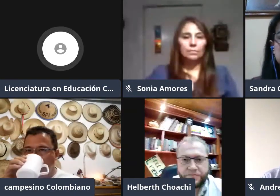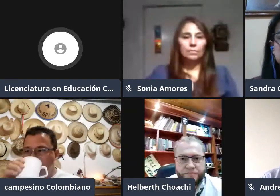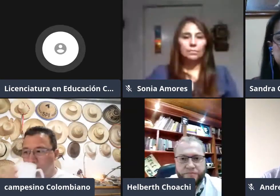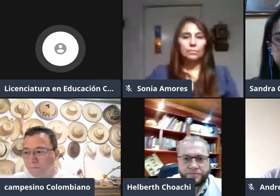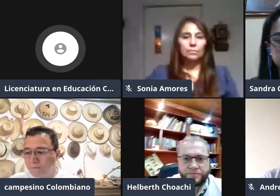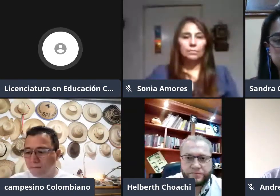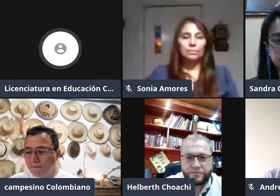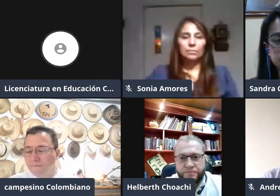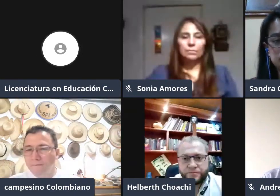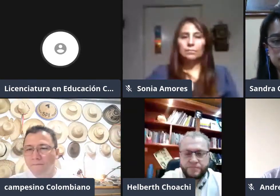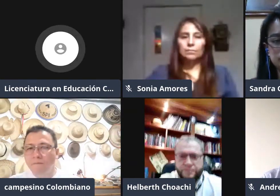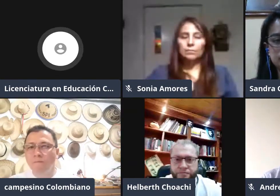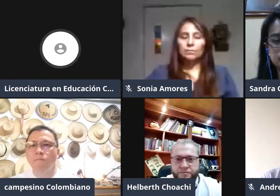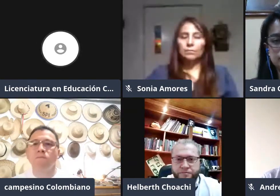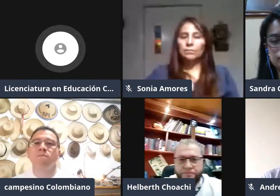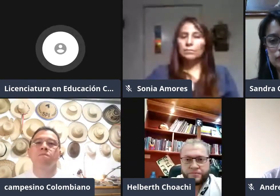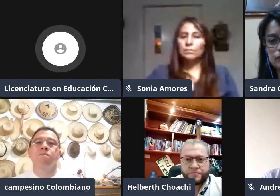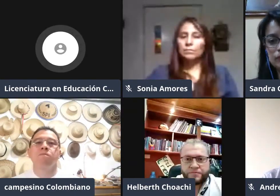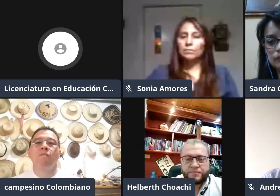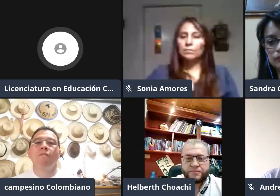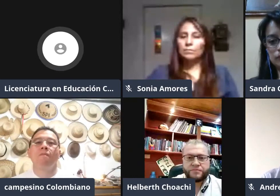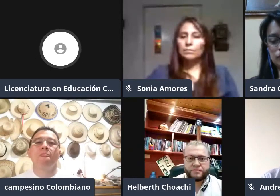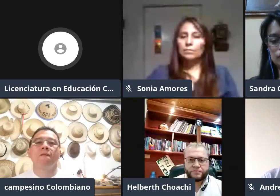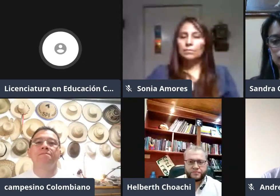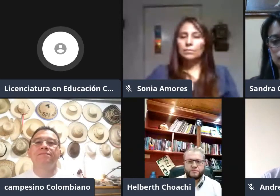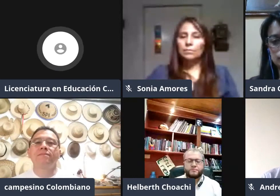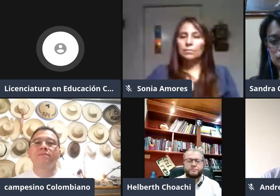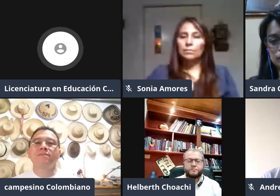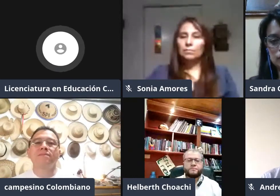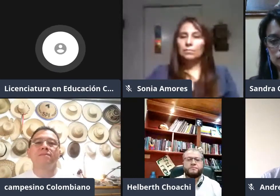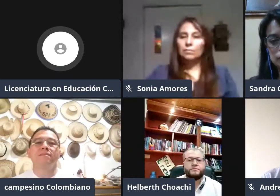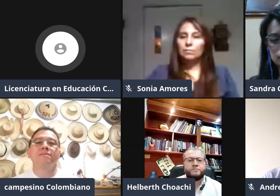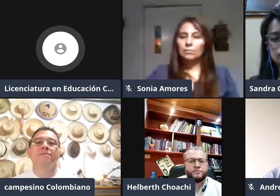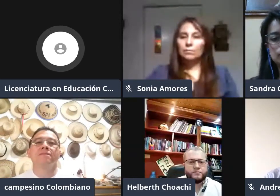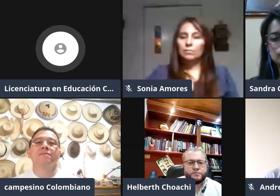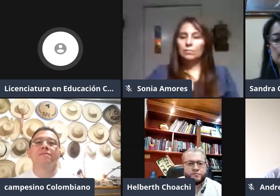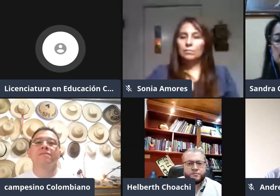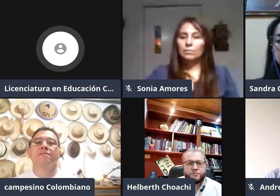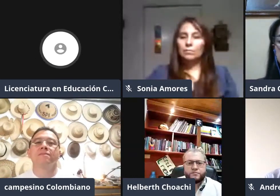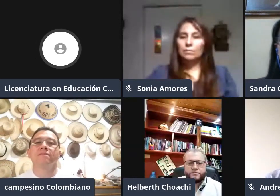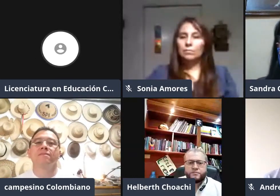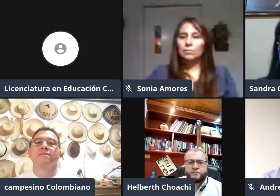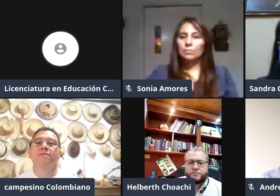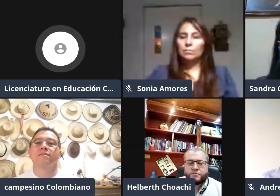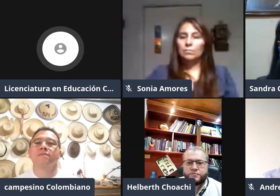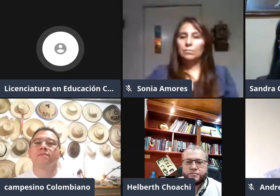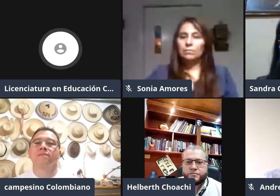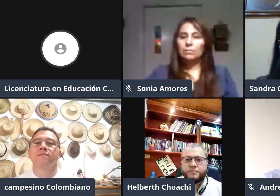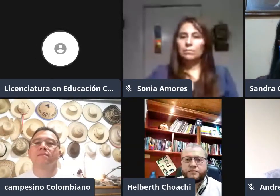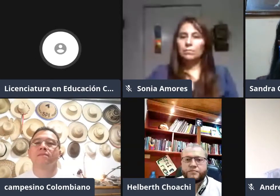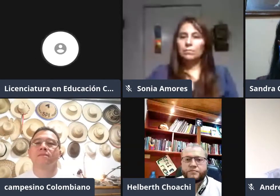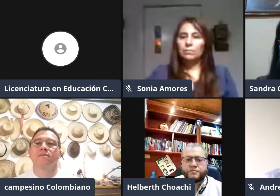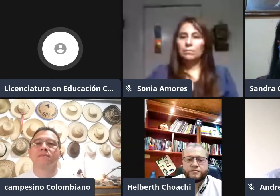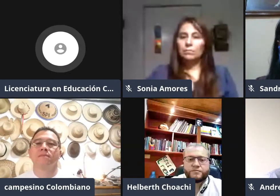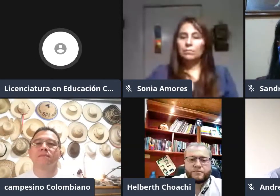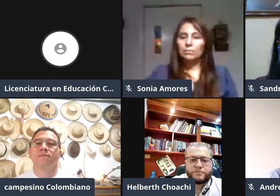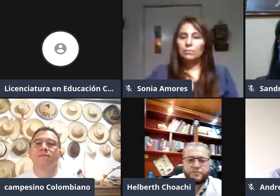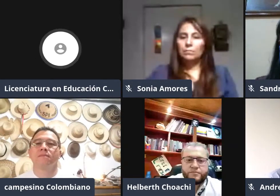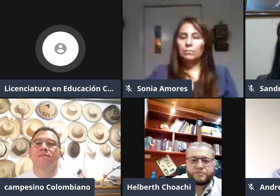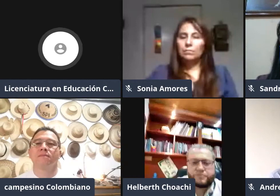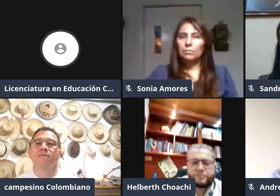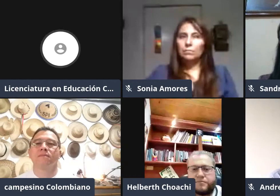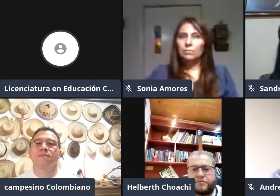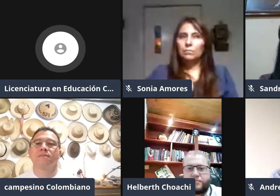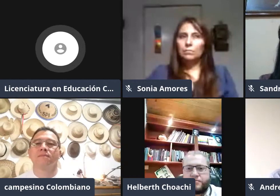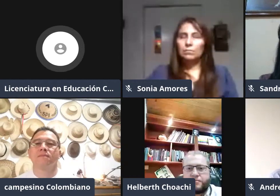Gracias, profe Clara. Entonces, ¿cuándo me envían ustedes para poder hacer la lectura? Ya con la incorporación de